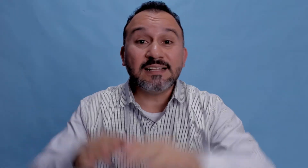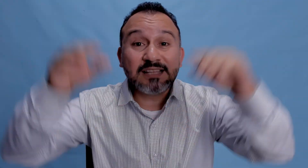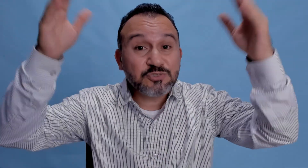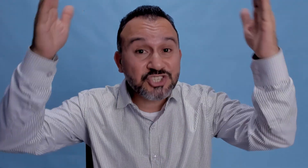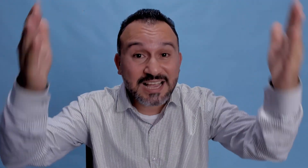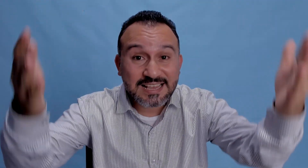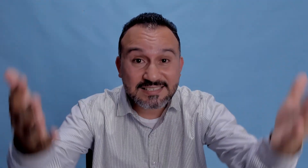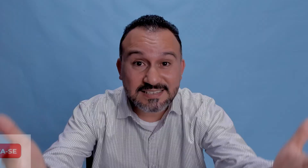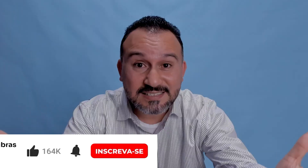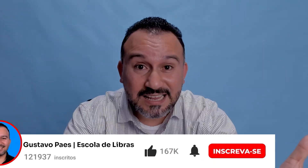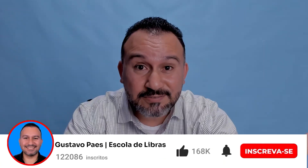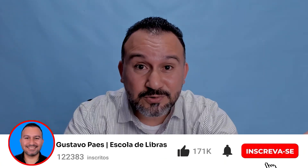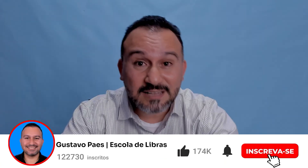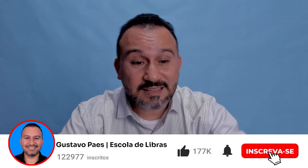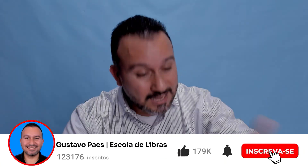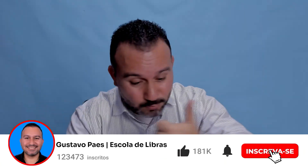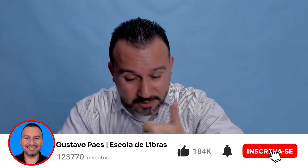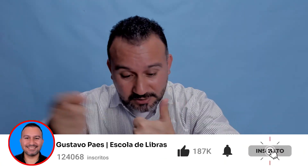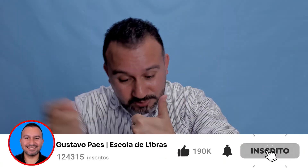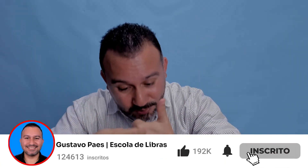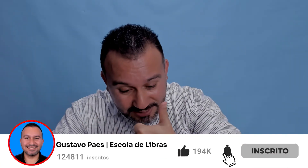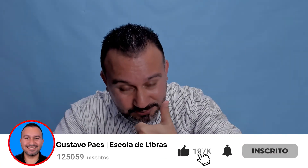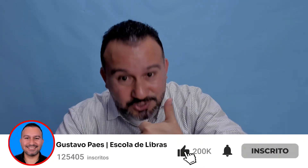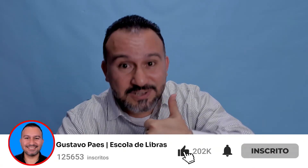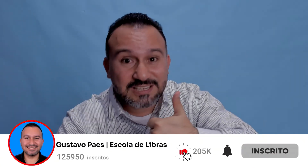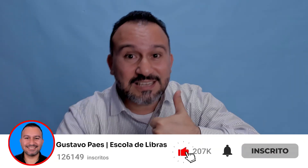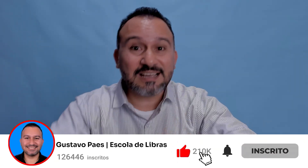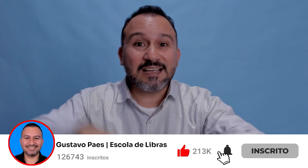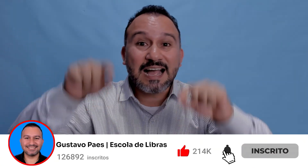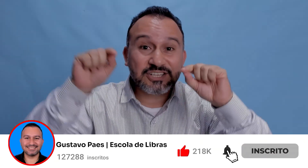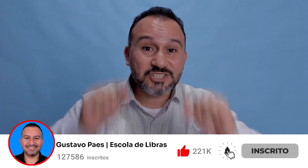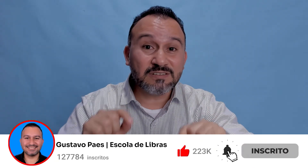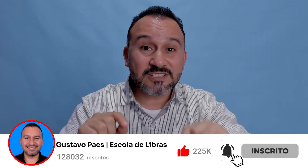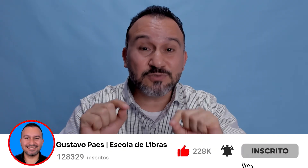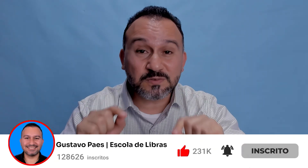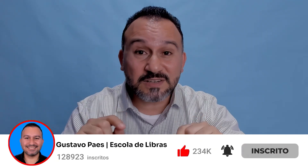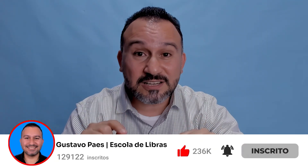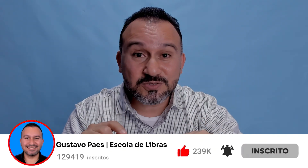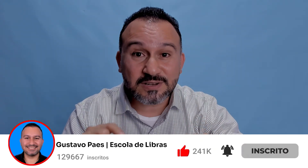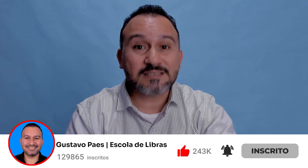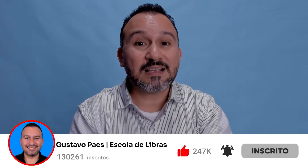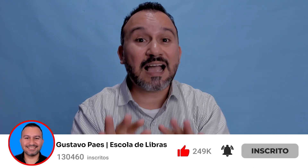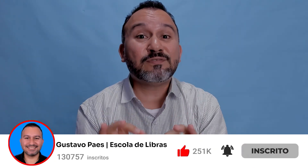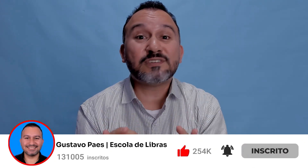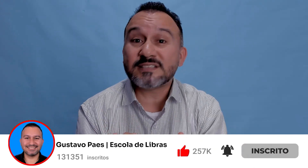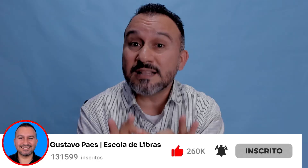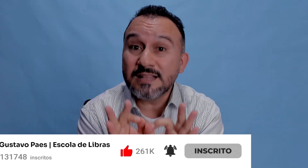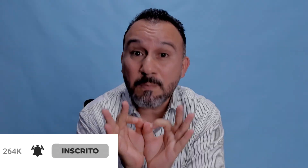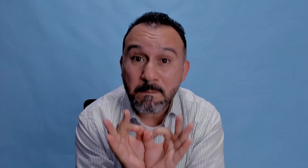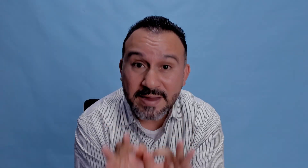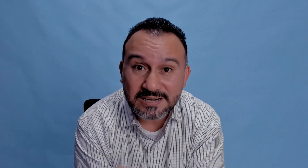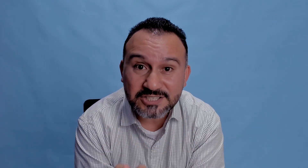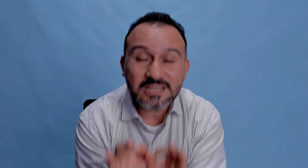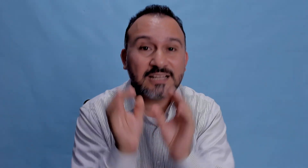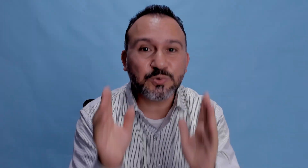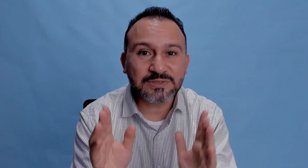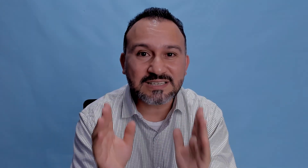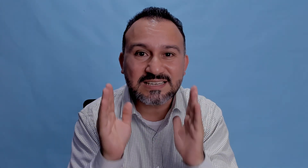Então já se inscreve no canal. Toca no joinha, ativa as notificações, aí você não perde todas as